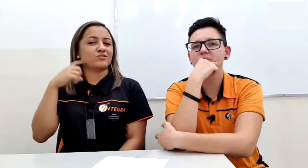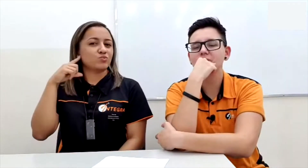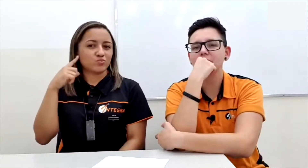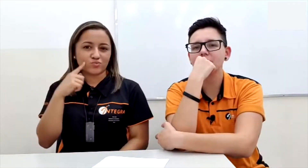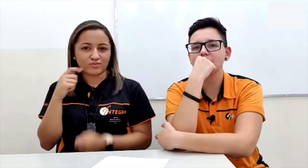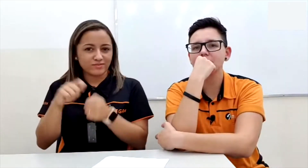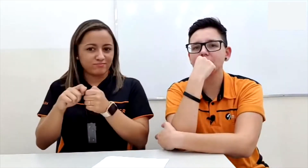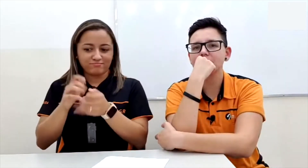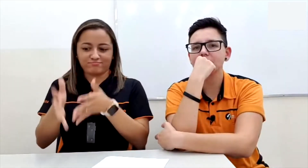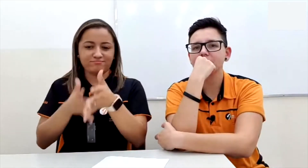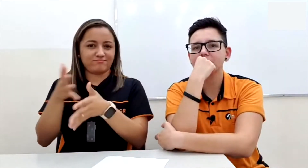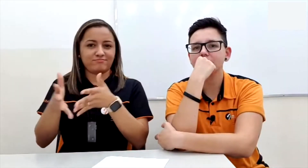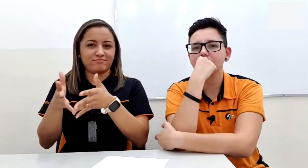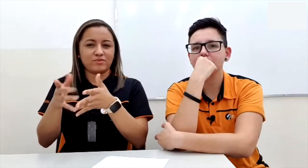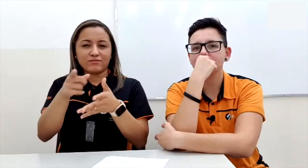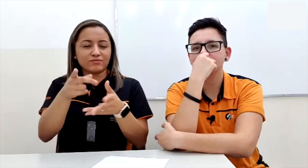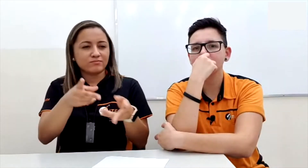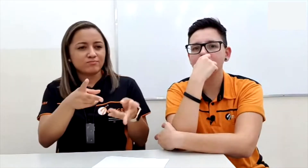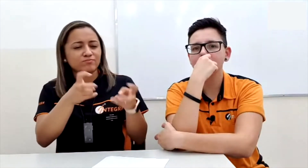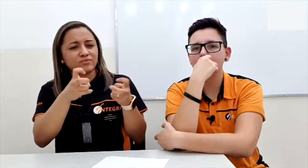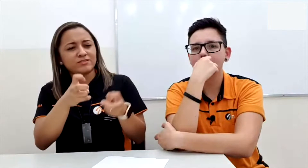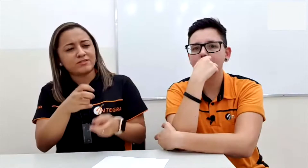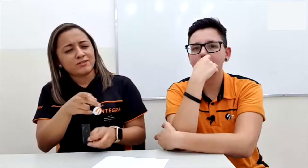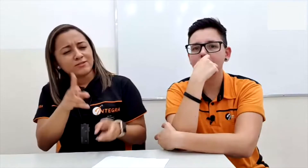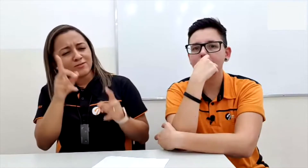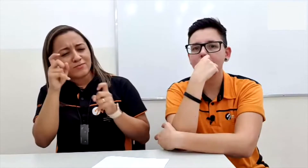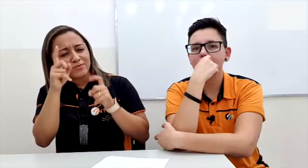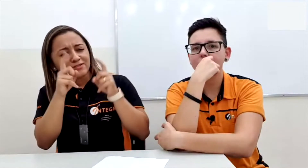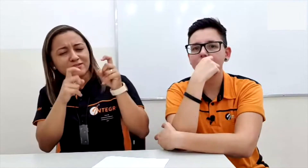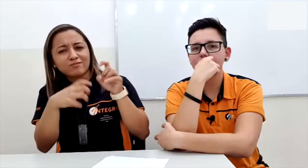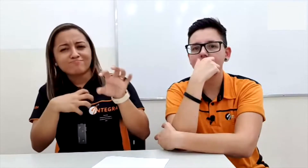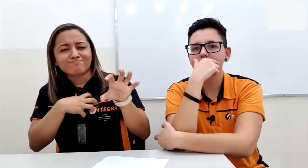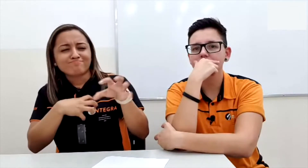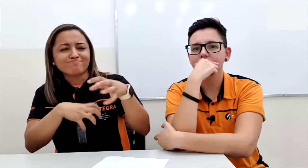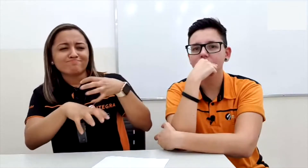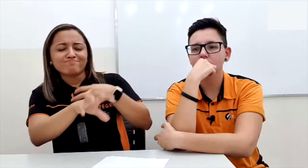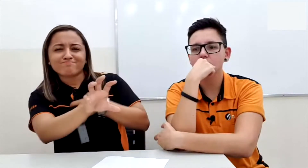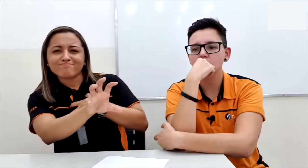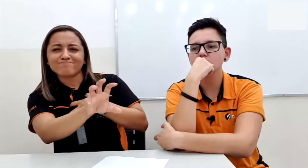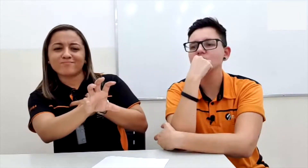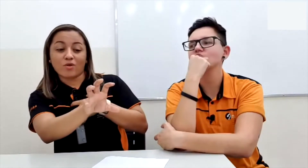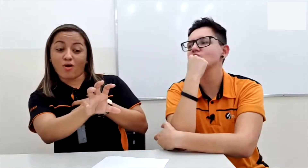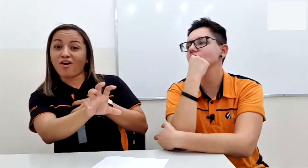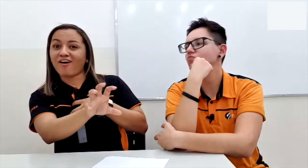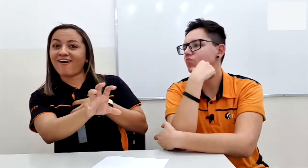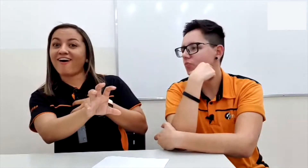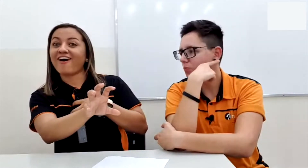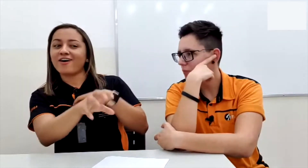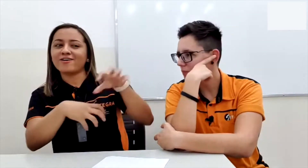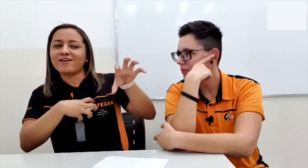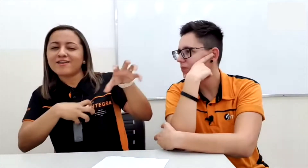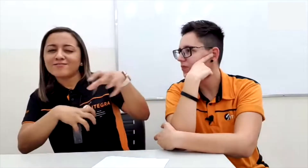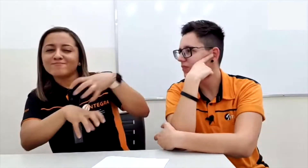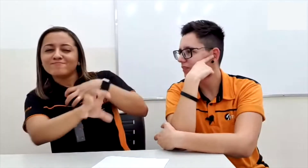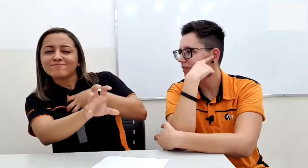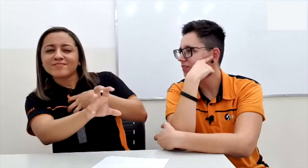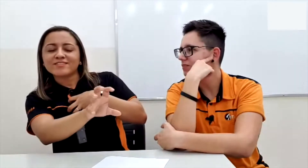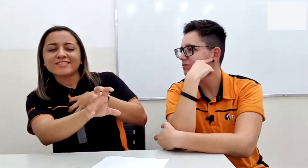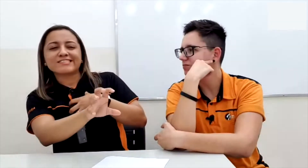percebam como que o surdo sente, né, a sinalização, como que ele percebe ali a expressão. Então, ó,